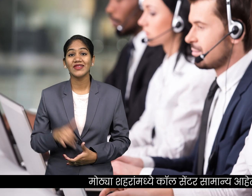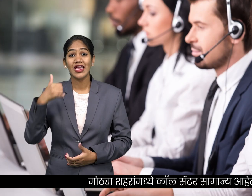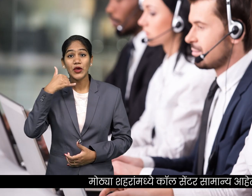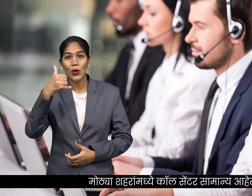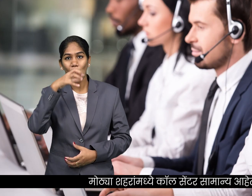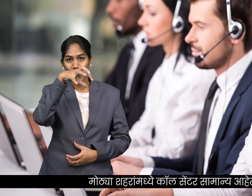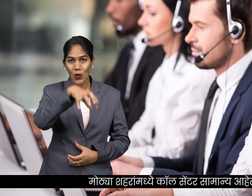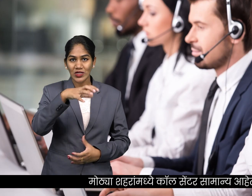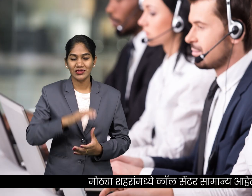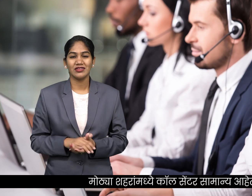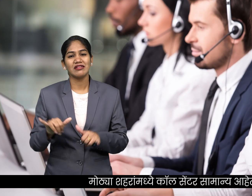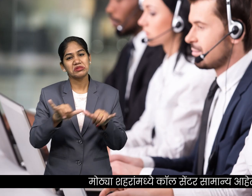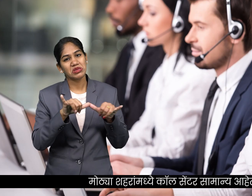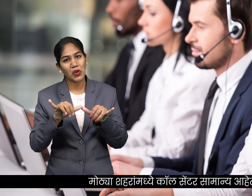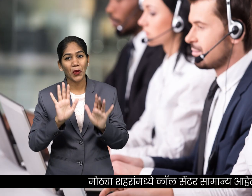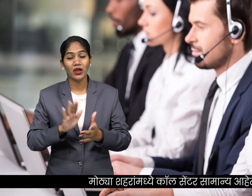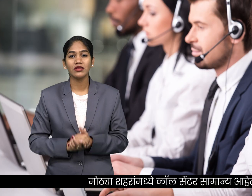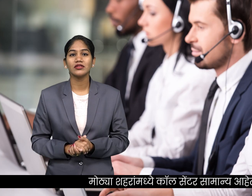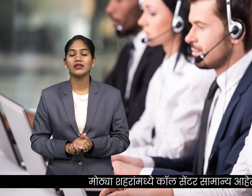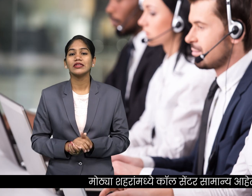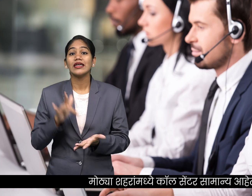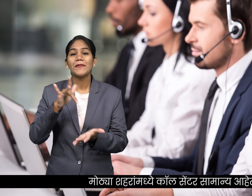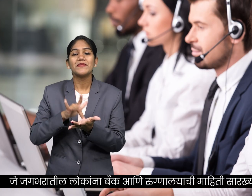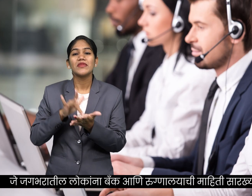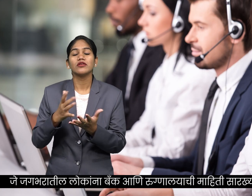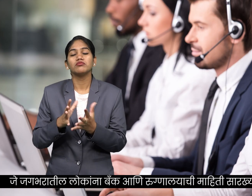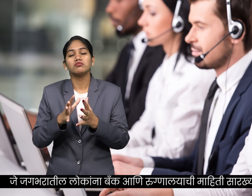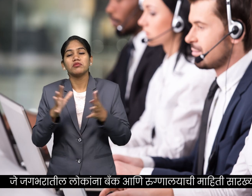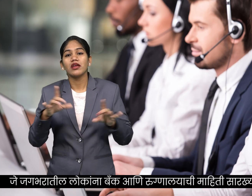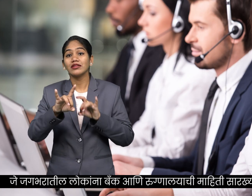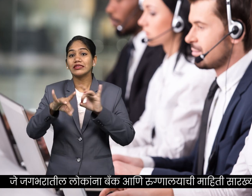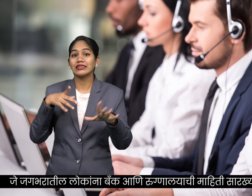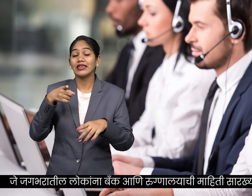मोठ्या शहरांमध्ये कॉल सेंटर सामान्य आहेत, जे